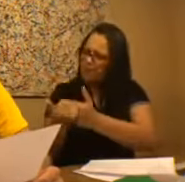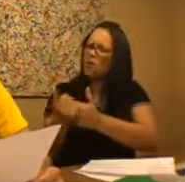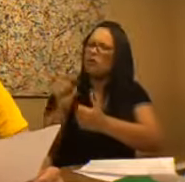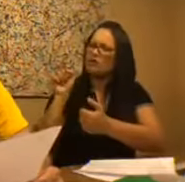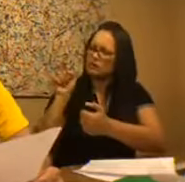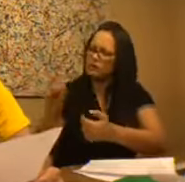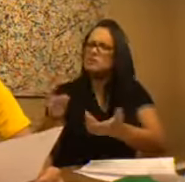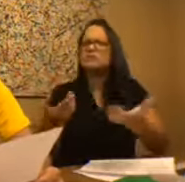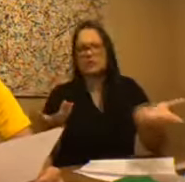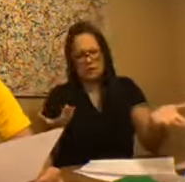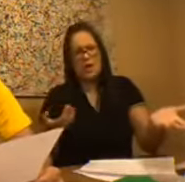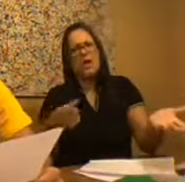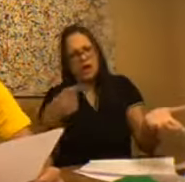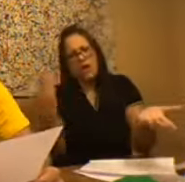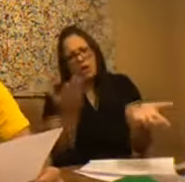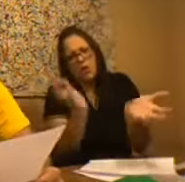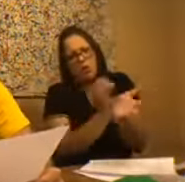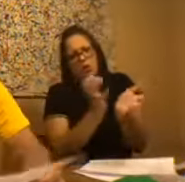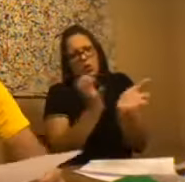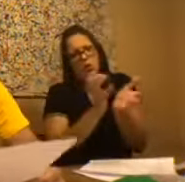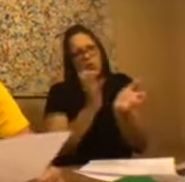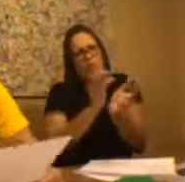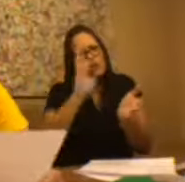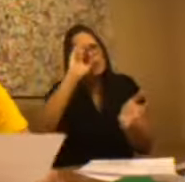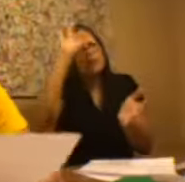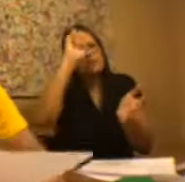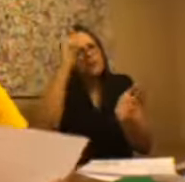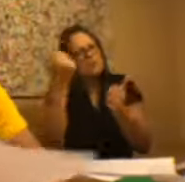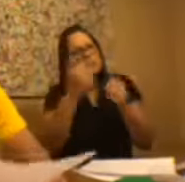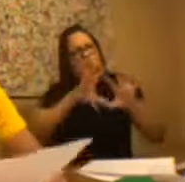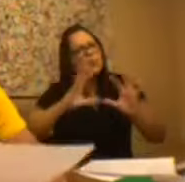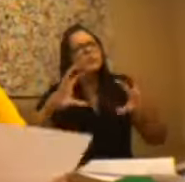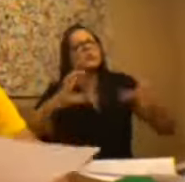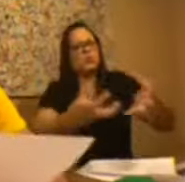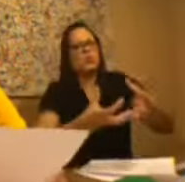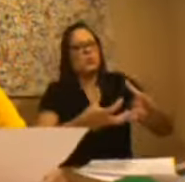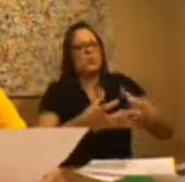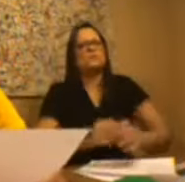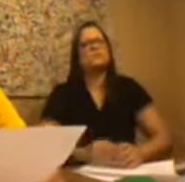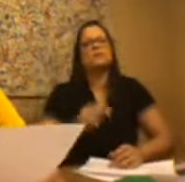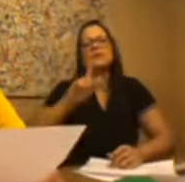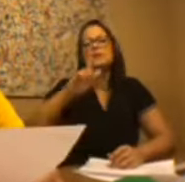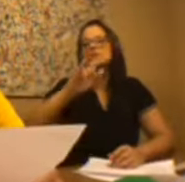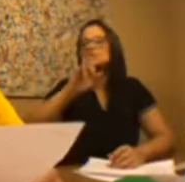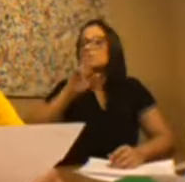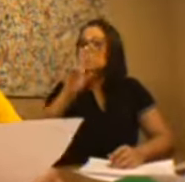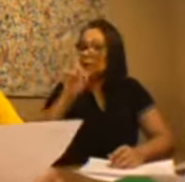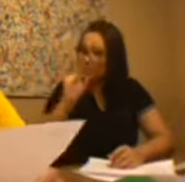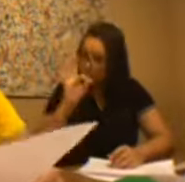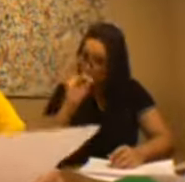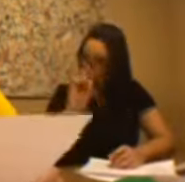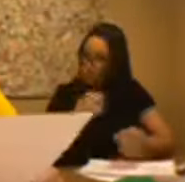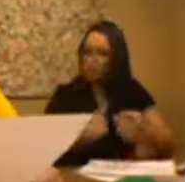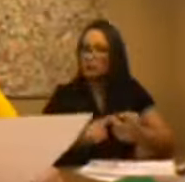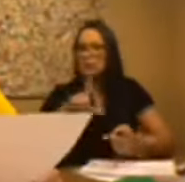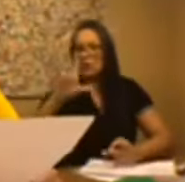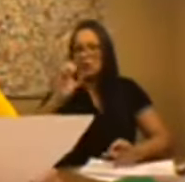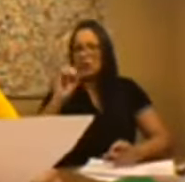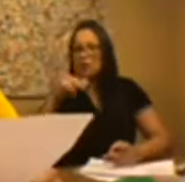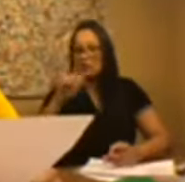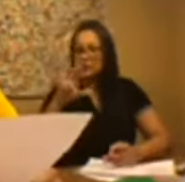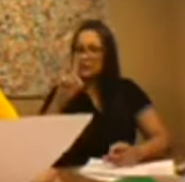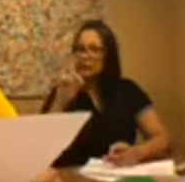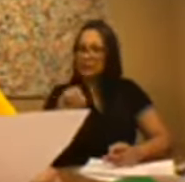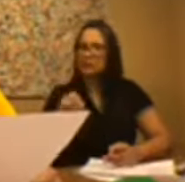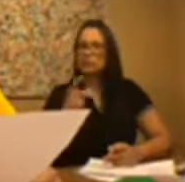logicamente estarão representando aqui com a totalidade da bancada são os deputados gilberto nascimento são paulo e leonardo quintão de minas